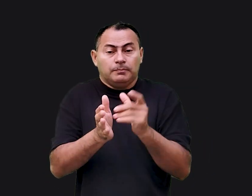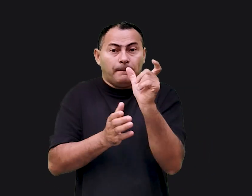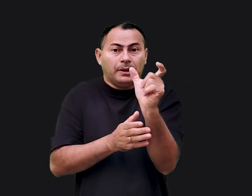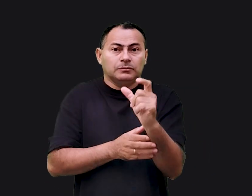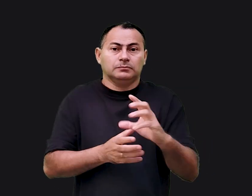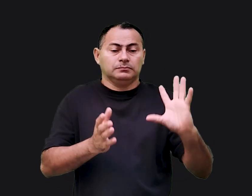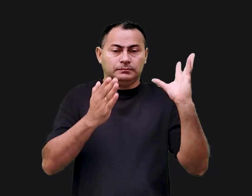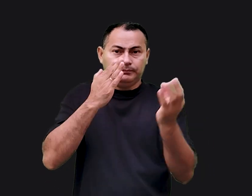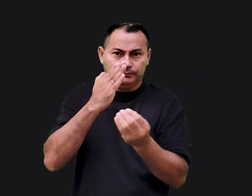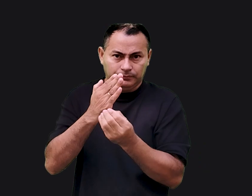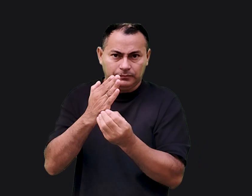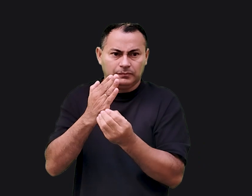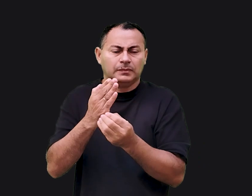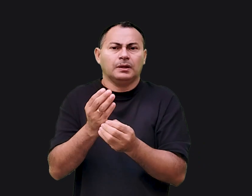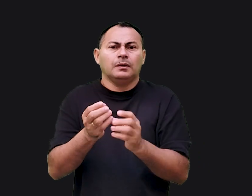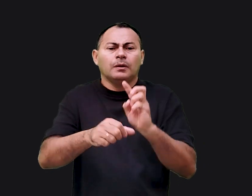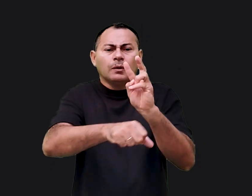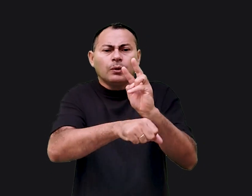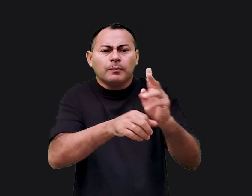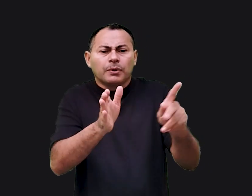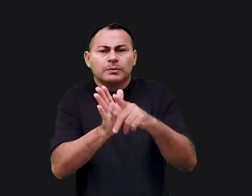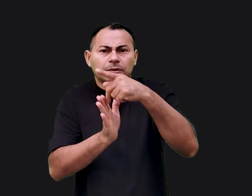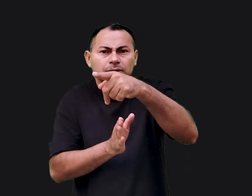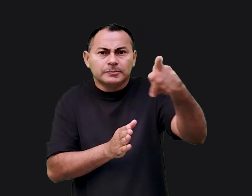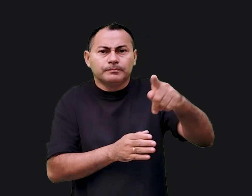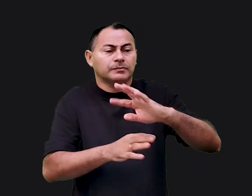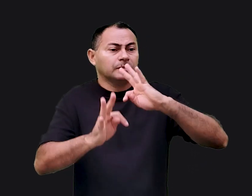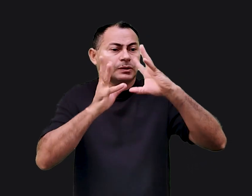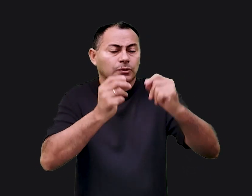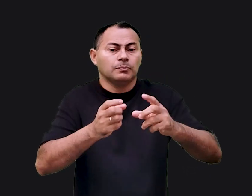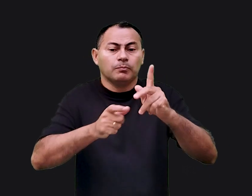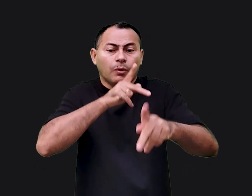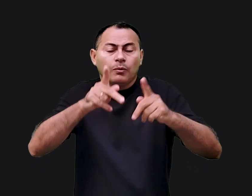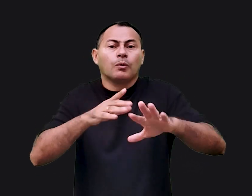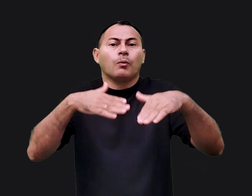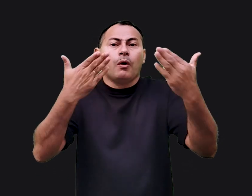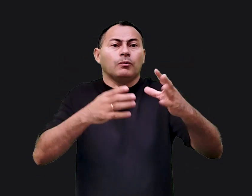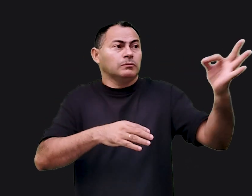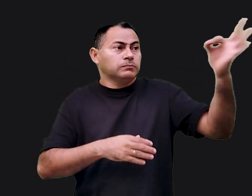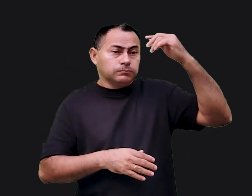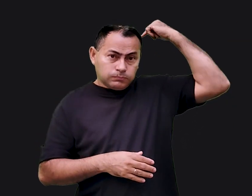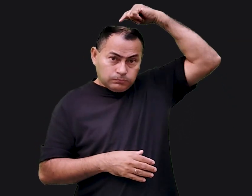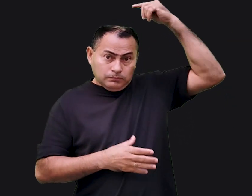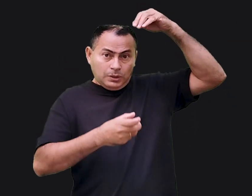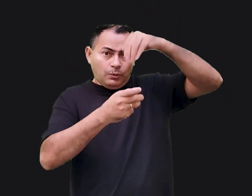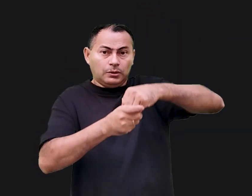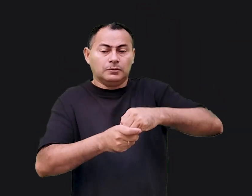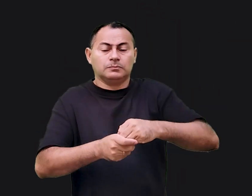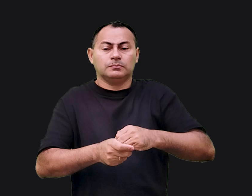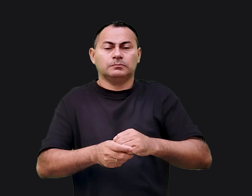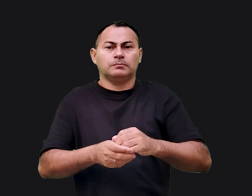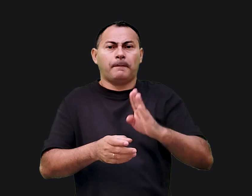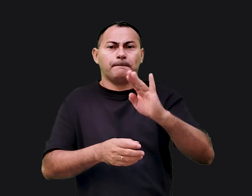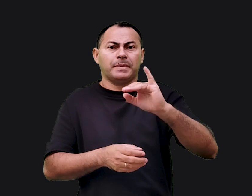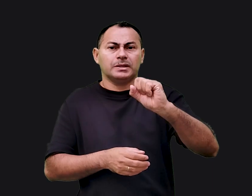palavras acrescento o seguinte cuidem de vocês mesmos e de todo o rebanho sobre o qual o espírito santo os colocou como bispos para